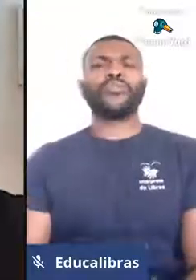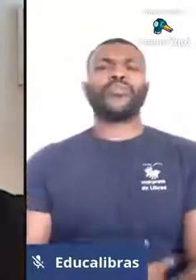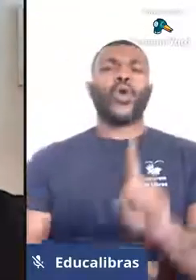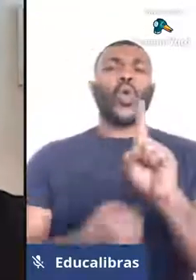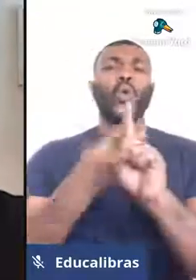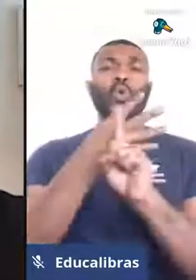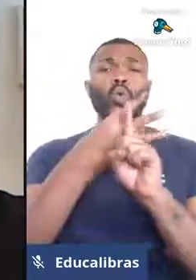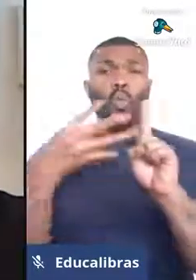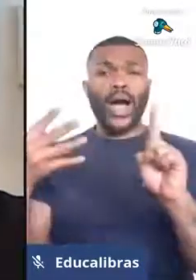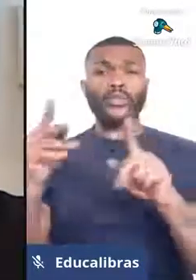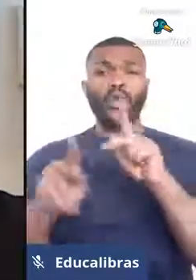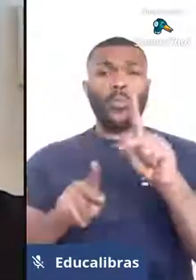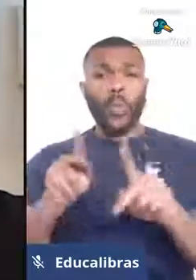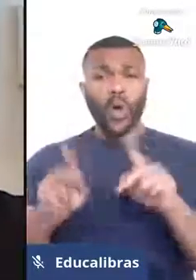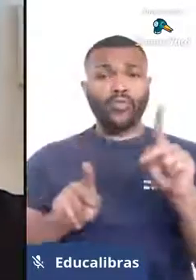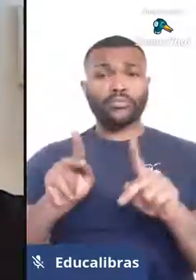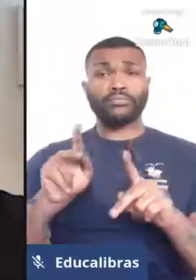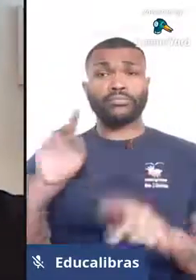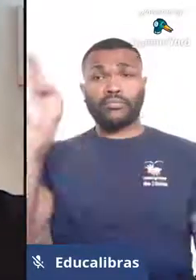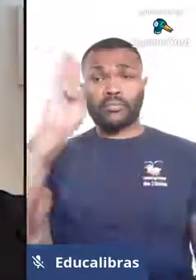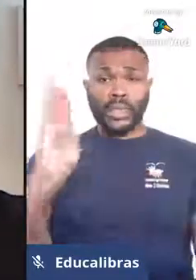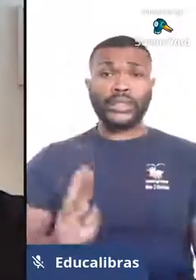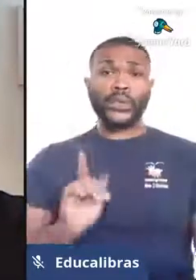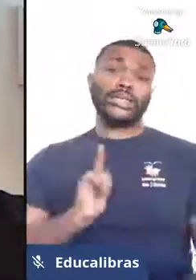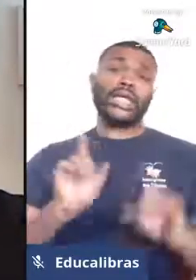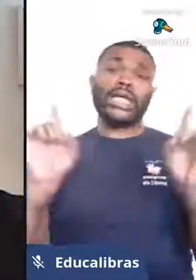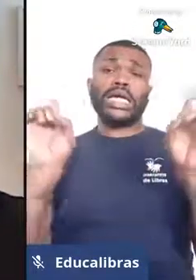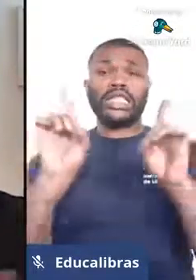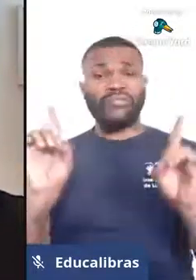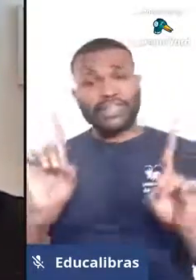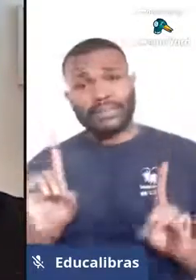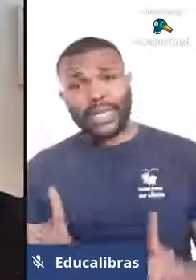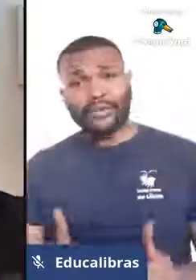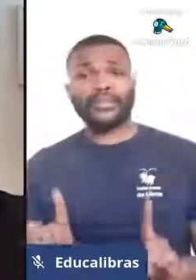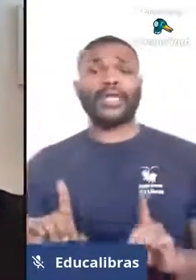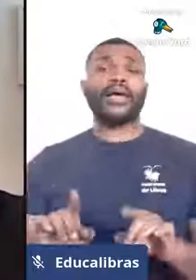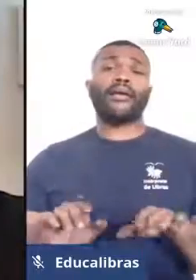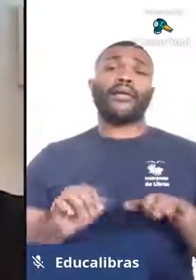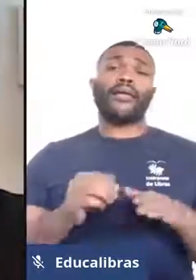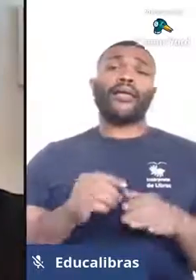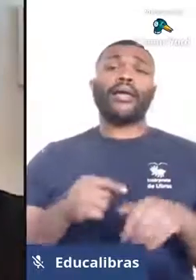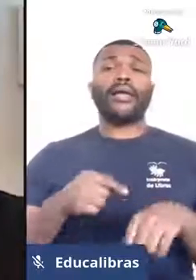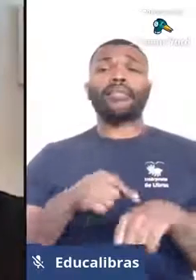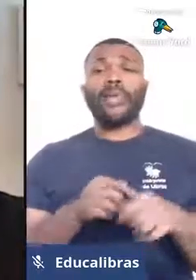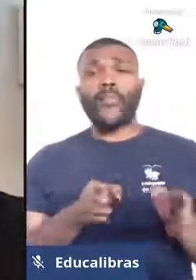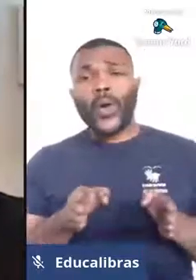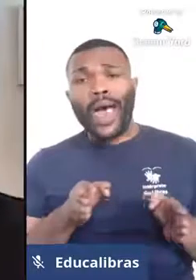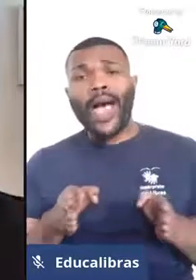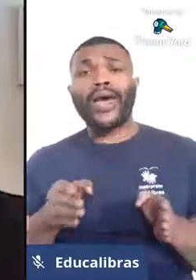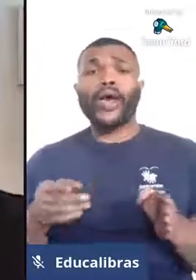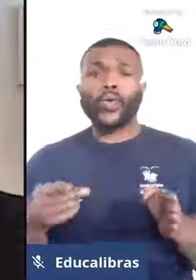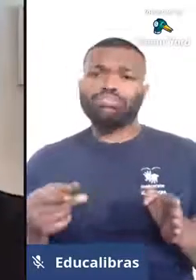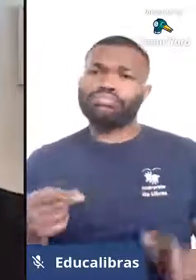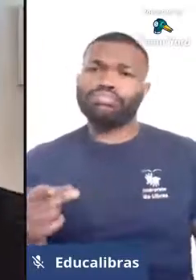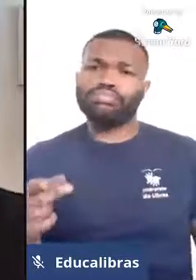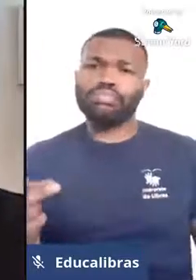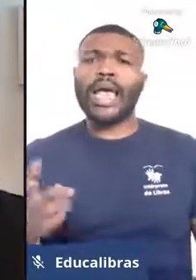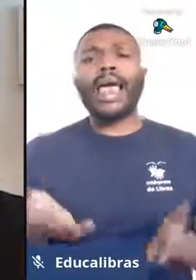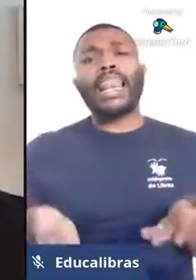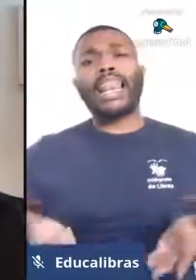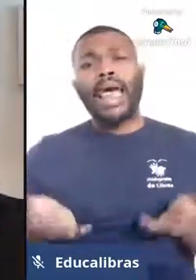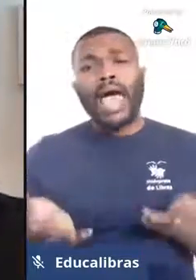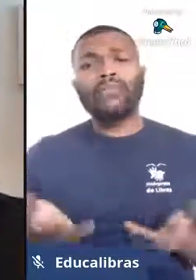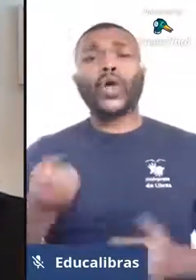Brasil tem alguma deficiência, ou temporária, ou permanente, ou leve, ou realmente séria. Então, a gente está falando de